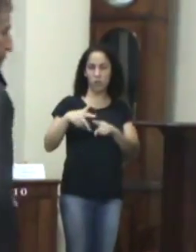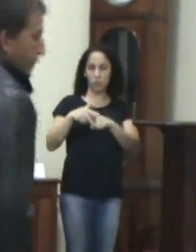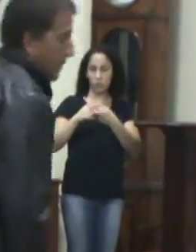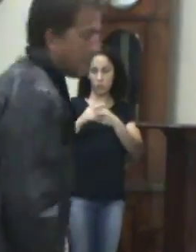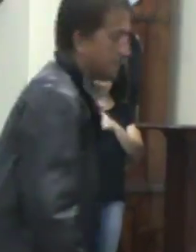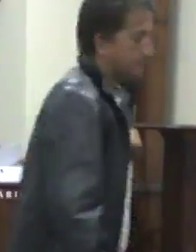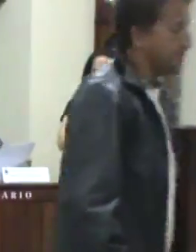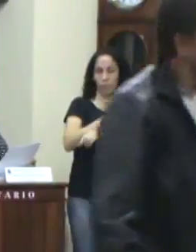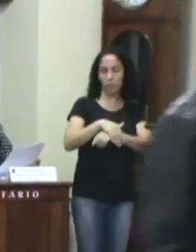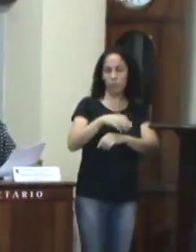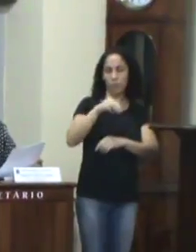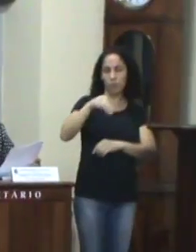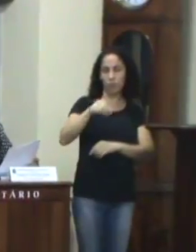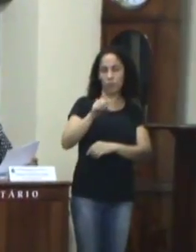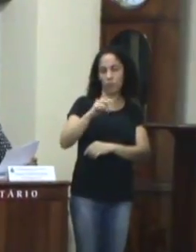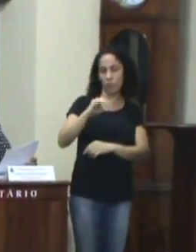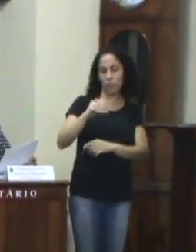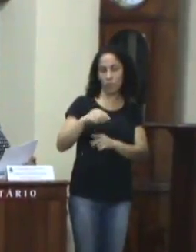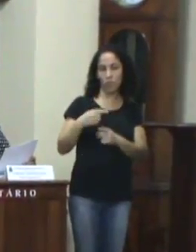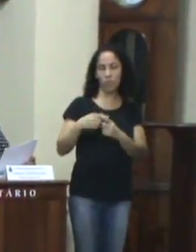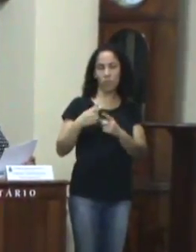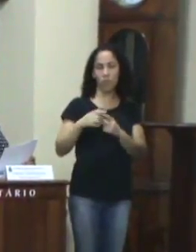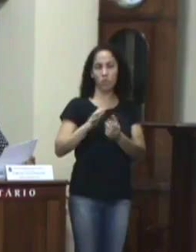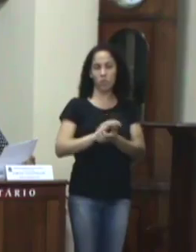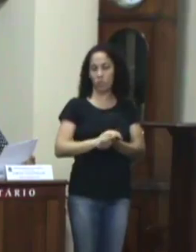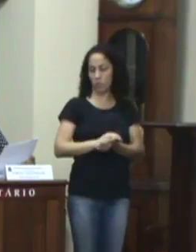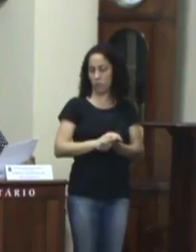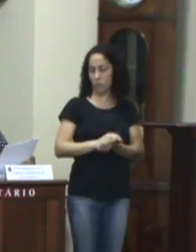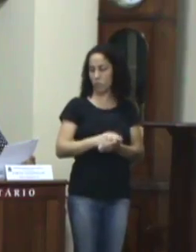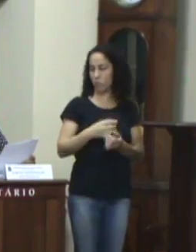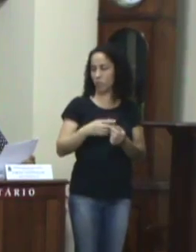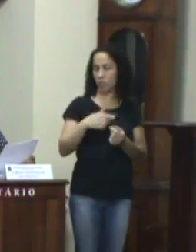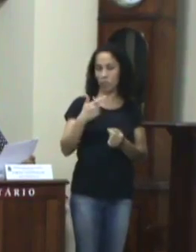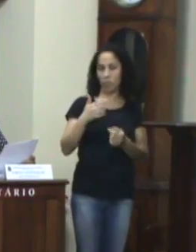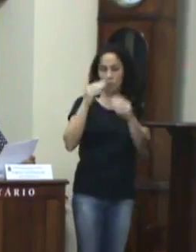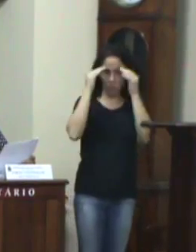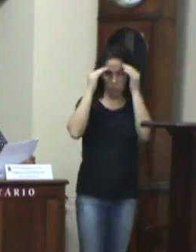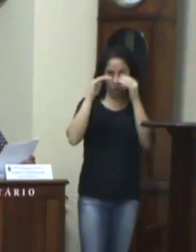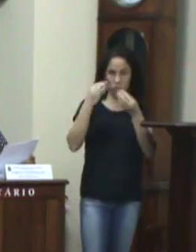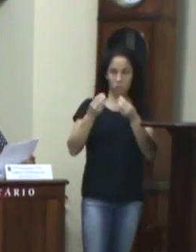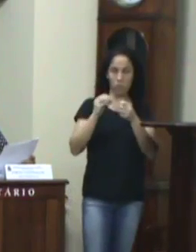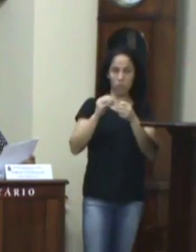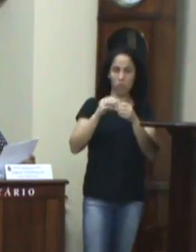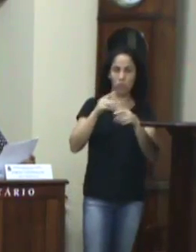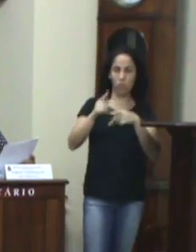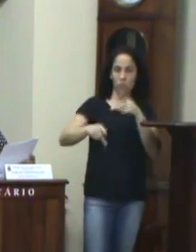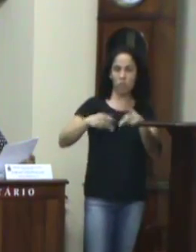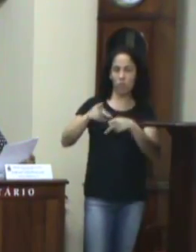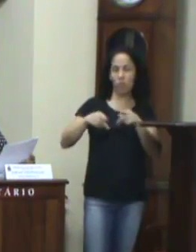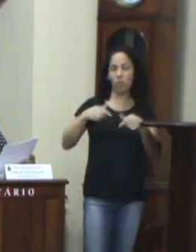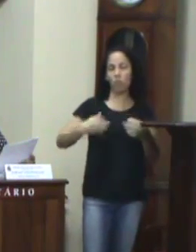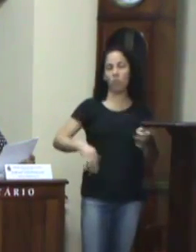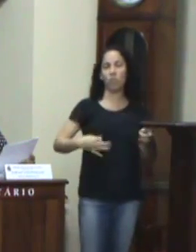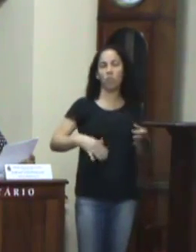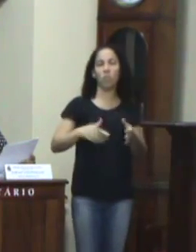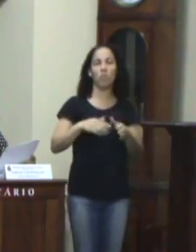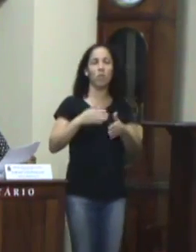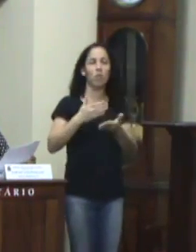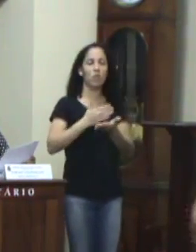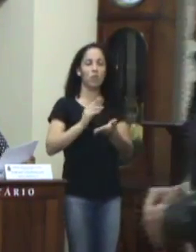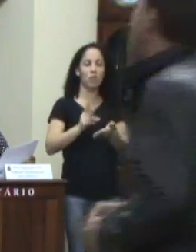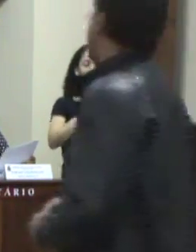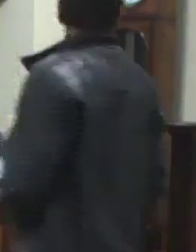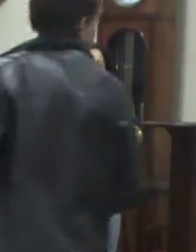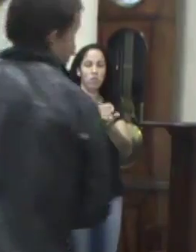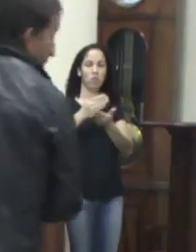de Conservatório. Justificativa. É desrespeitoso o tratamento da população de Conservatório vem recebendo dessa